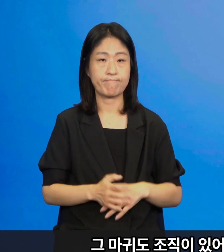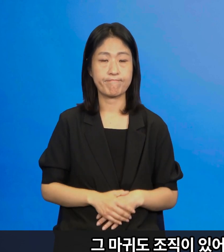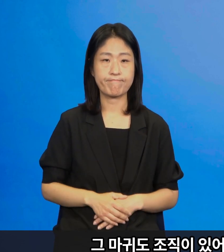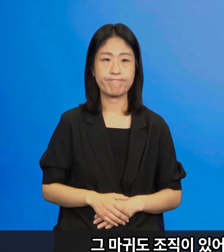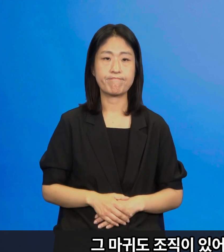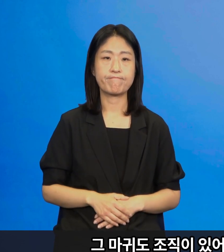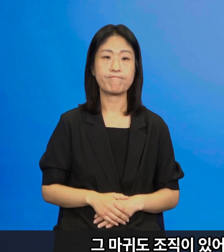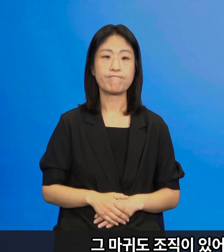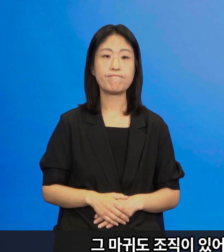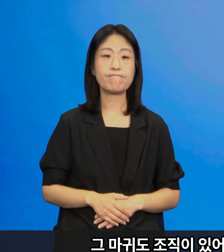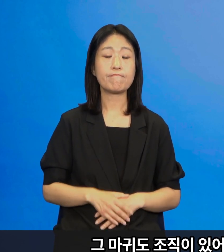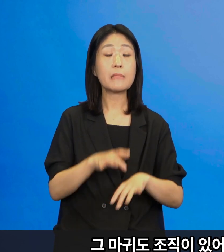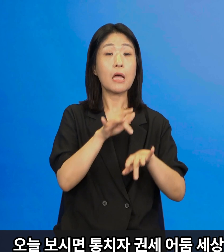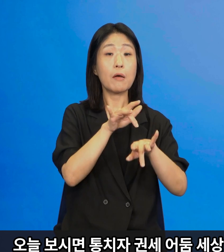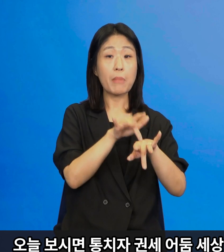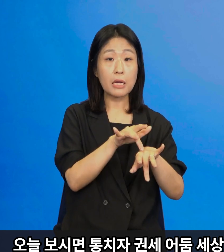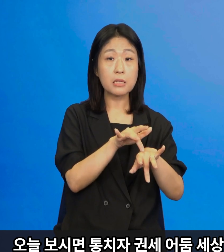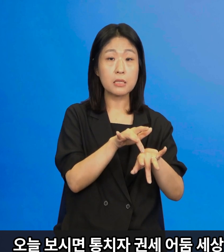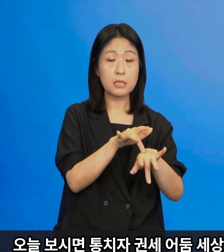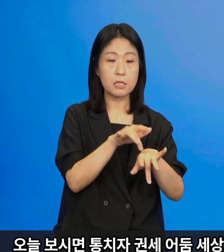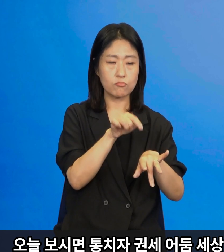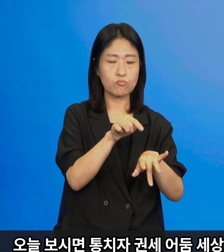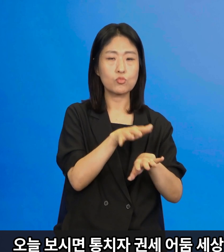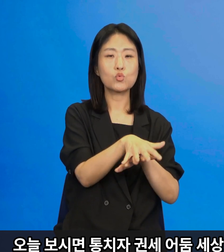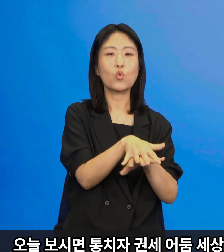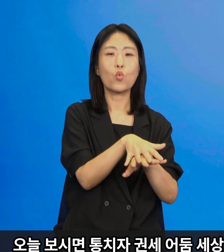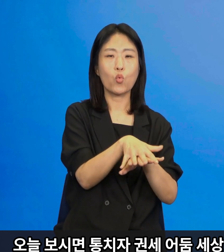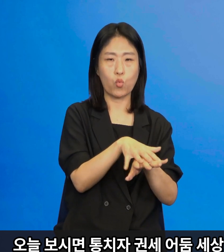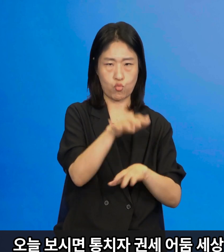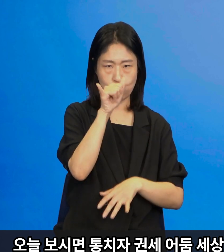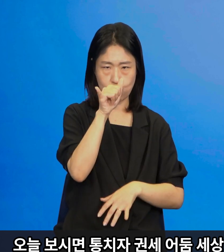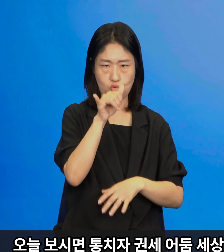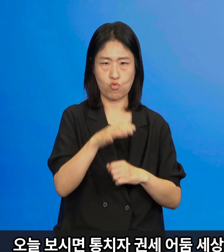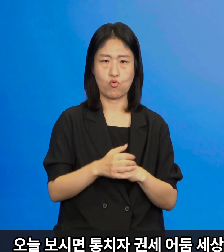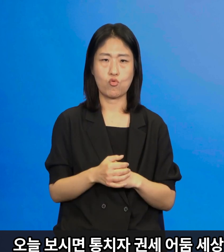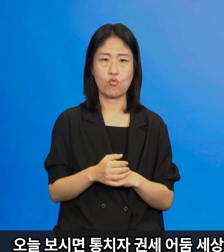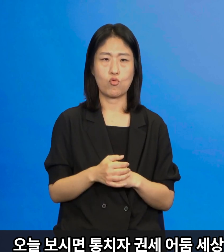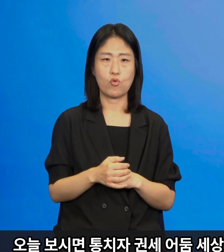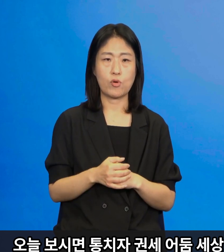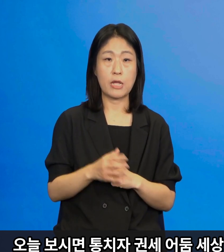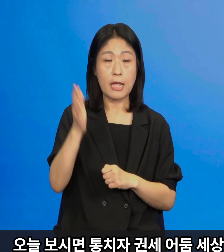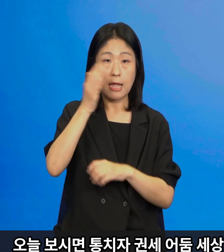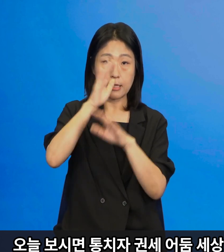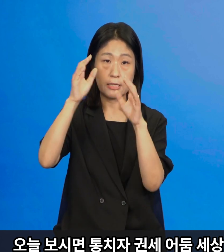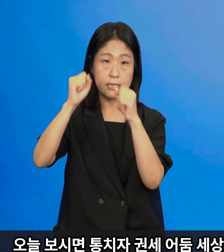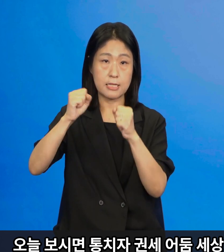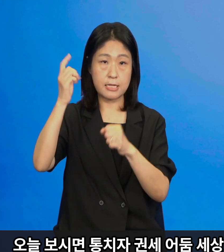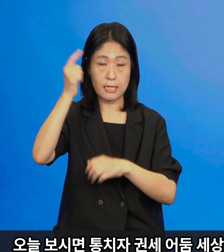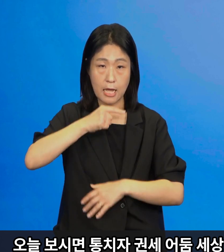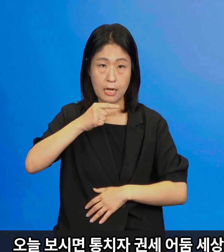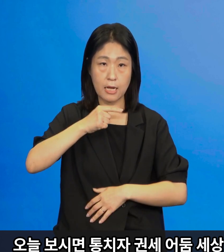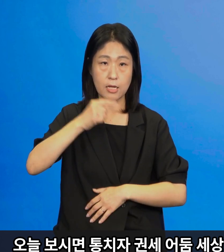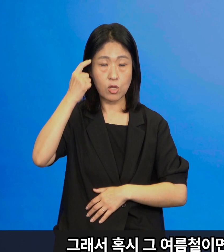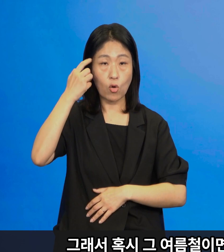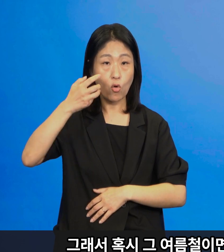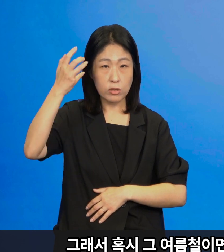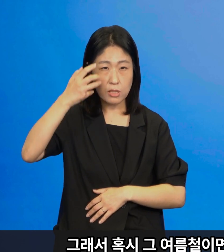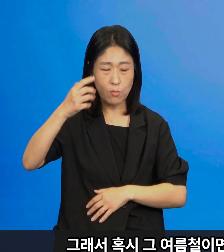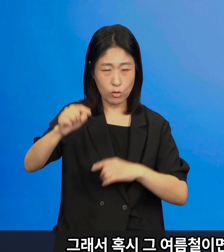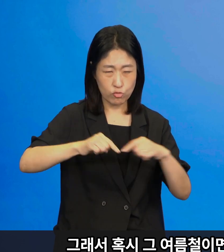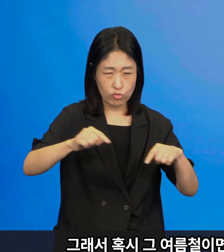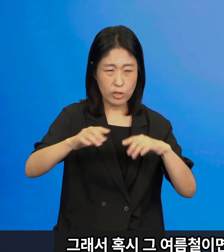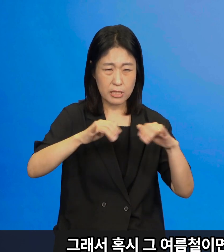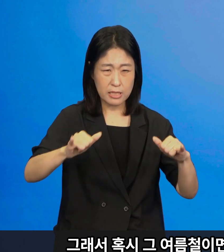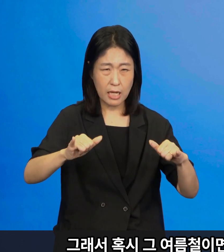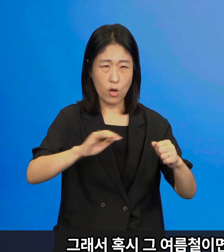여러분. 조직이 있습니다. 오늘 보시면 통치자, 권세, 어둠 세상 주관자, 하늘에 있는 악한 영들 나오잖아요.